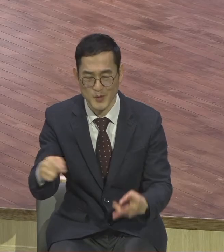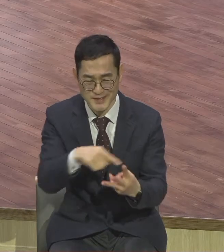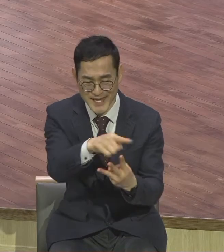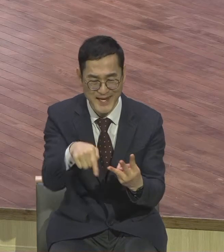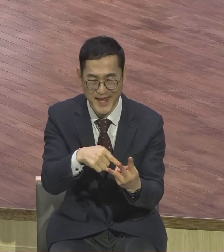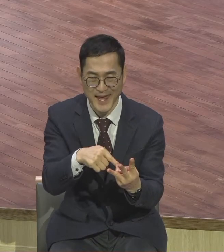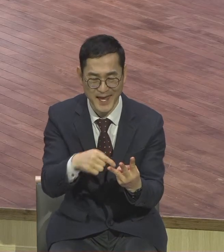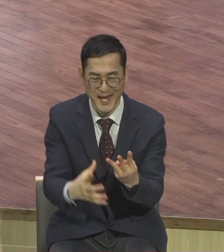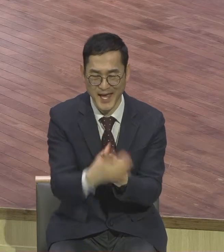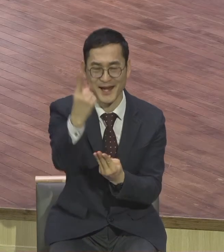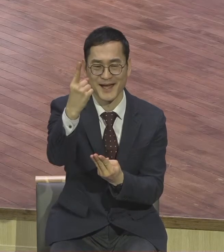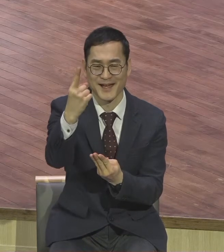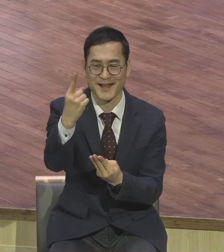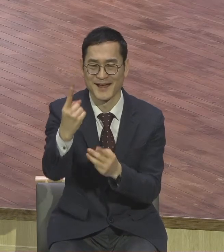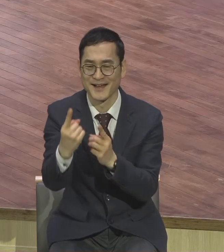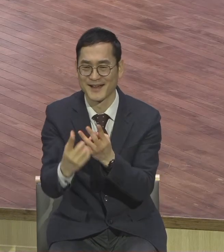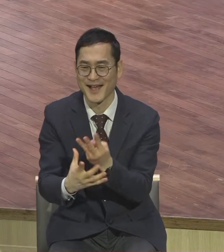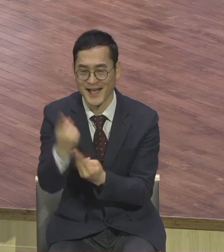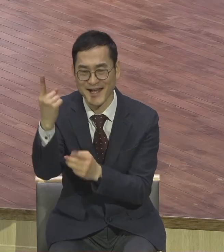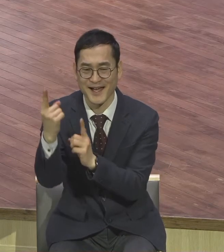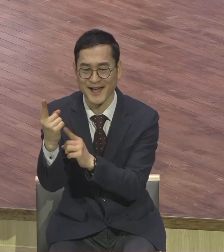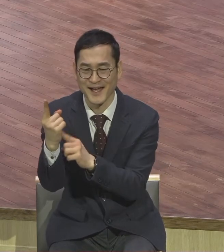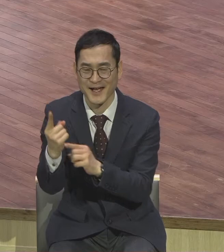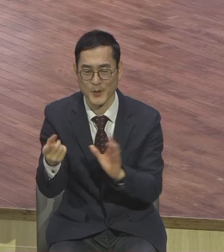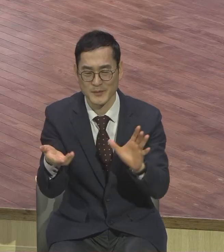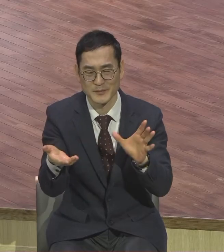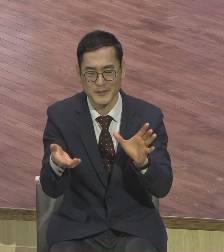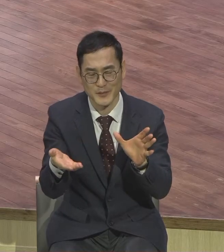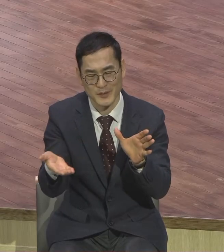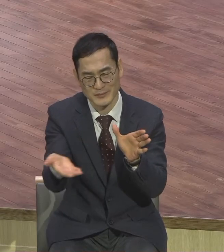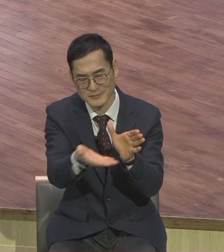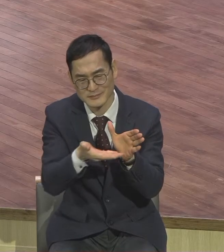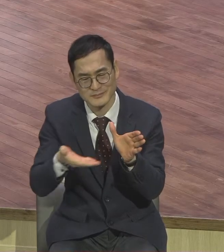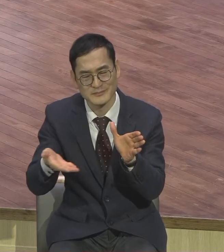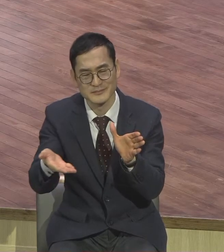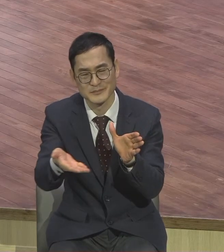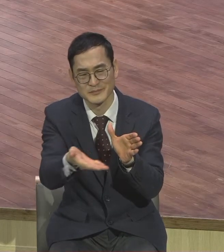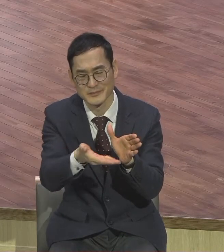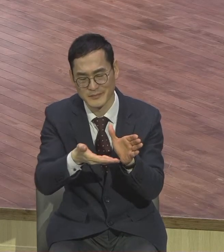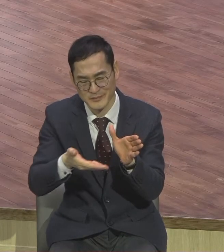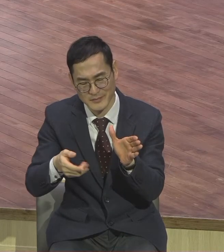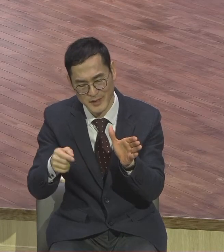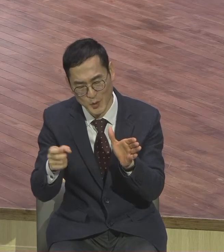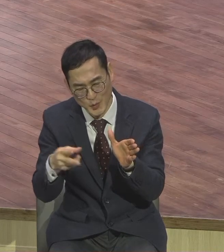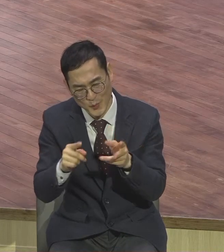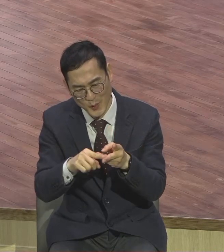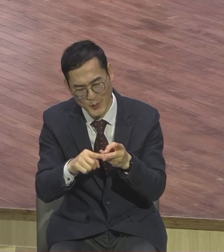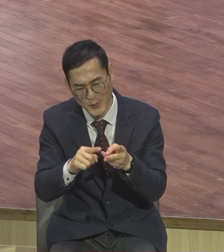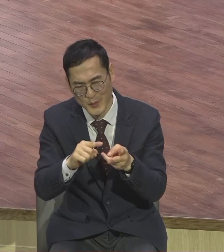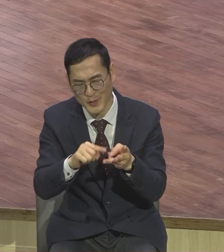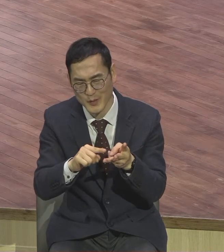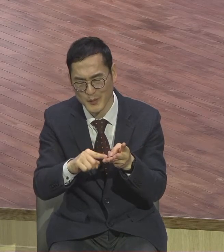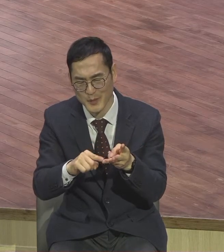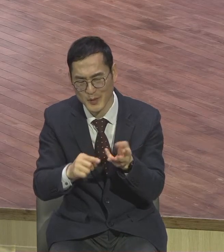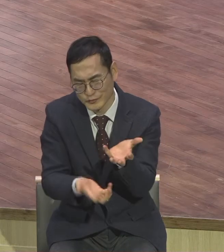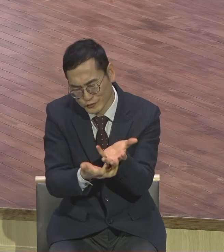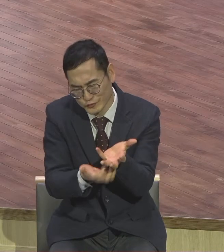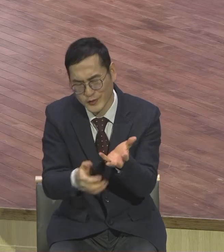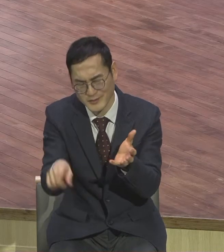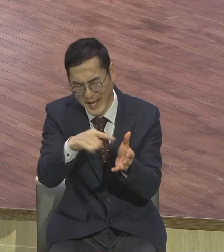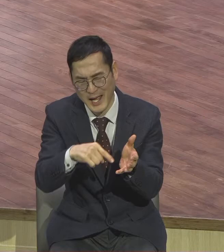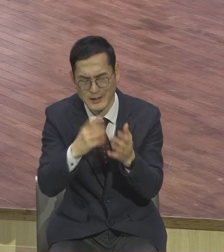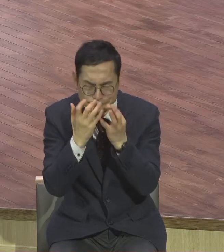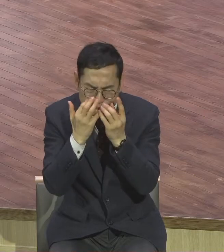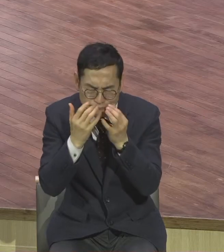개통에서도 다름질을 안 하는 옷들이 인기가 좋다. 그렇게 나와 있습니다. 그런데